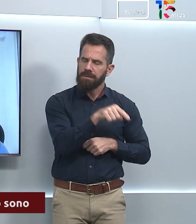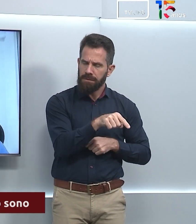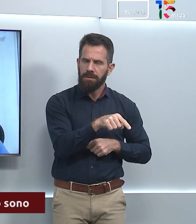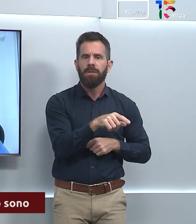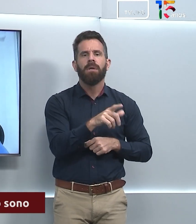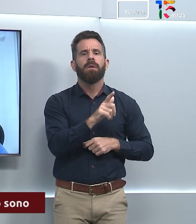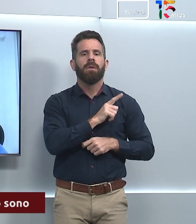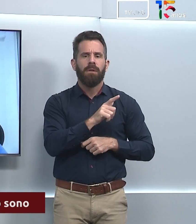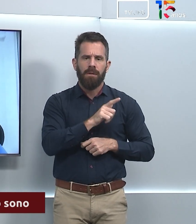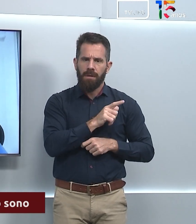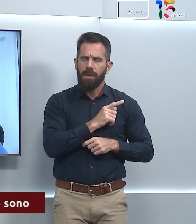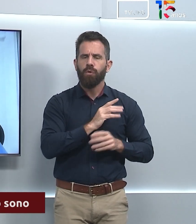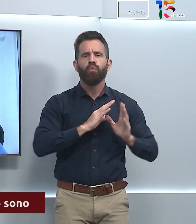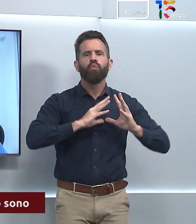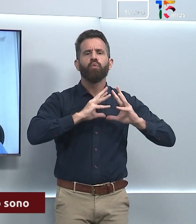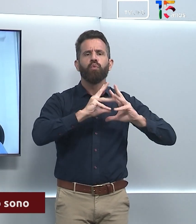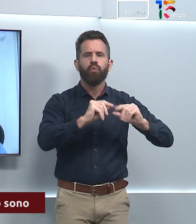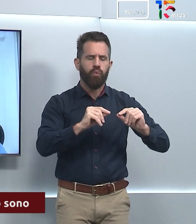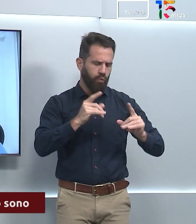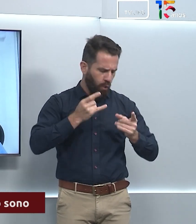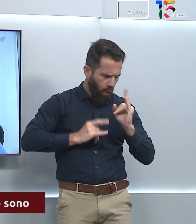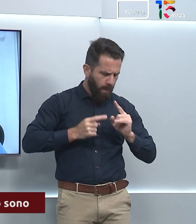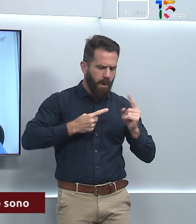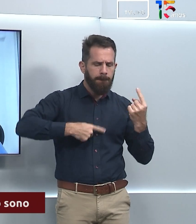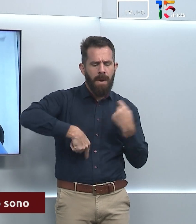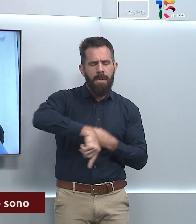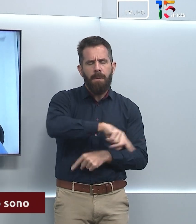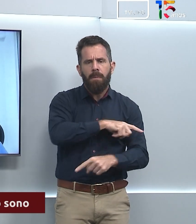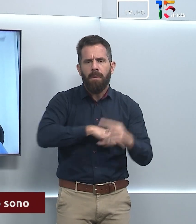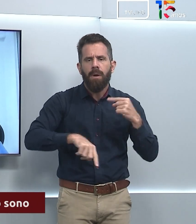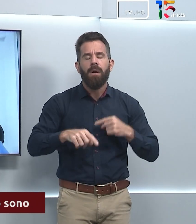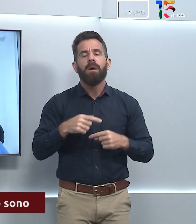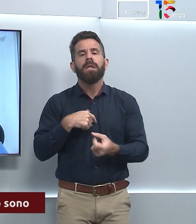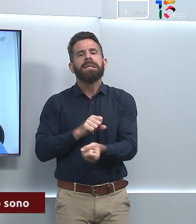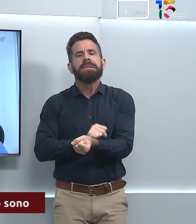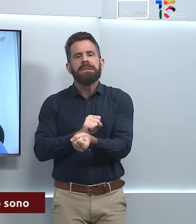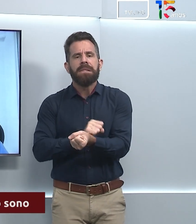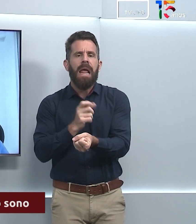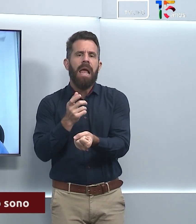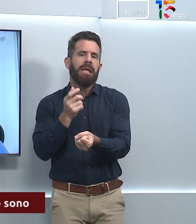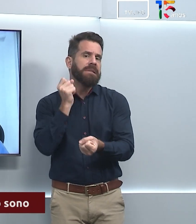sobe, melatonina sobe, o cortisol, que é o hormônio do estresse, está baixo, a temperatura está